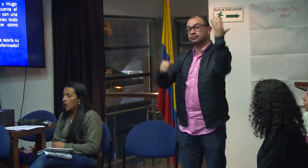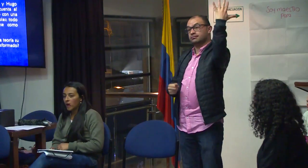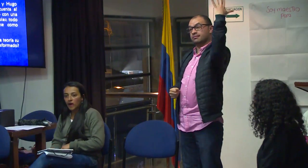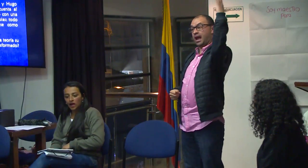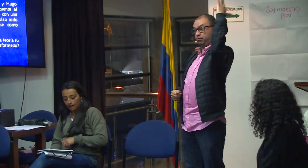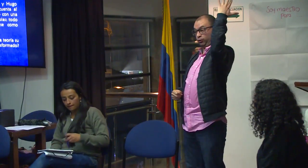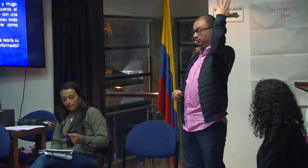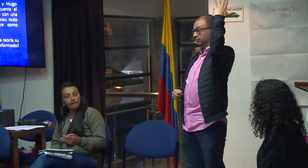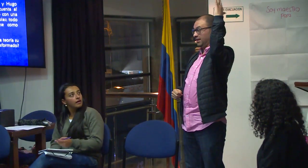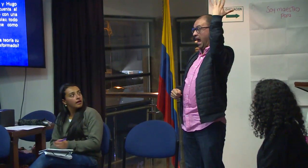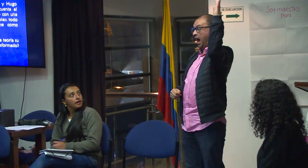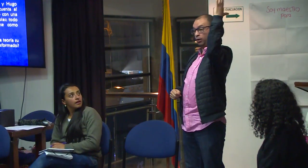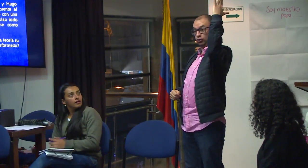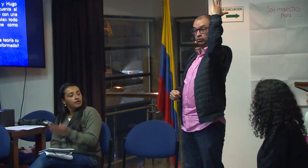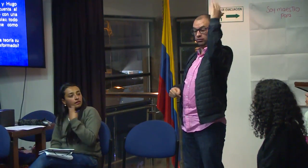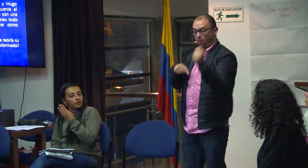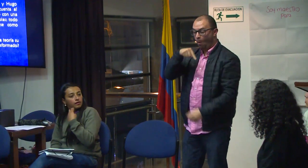lo repetiría.